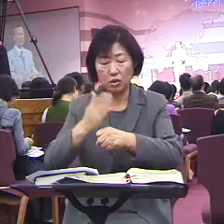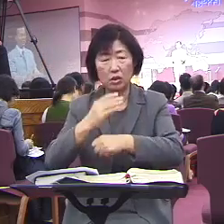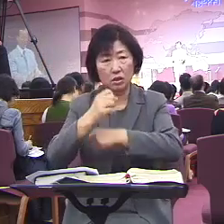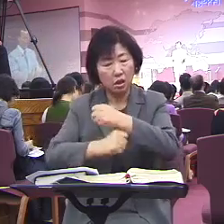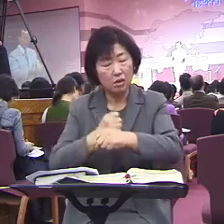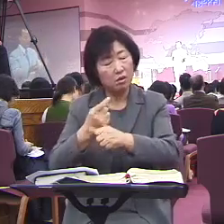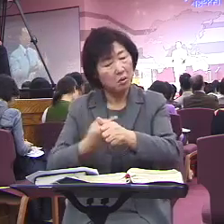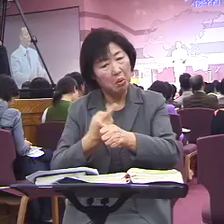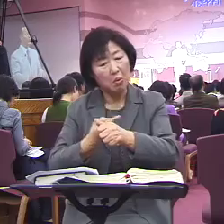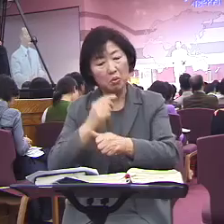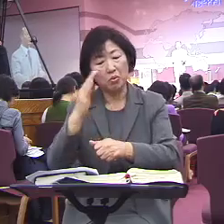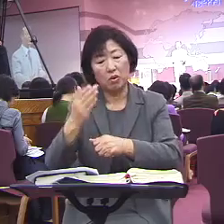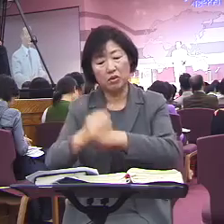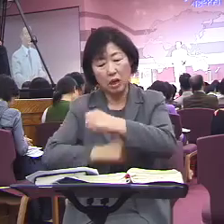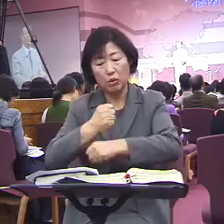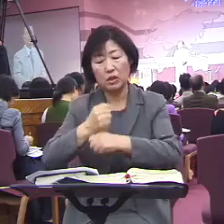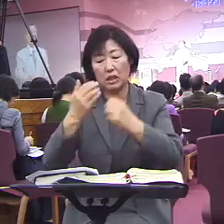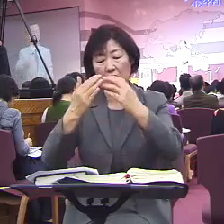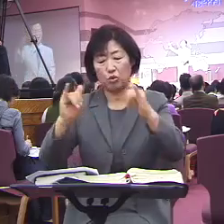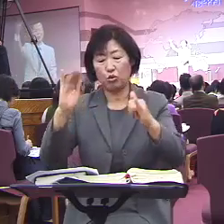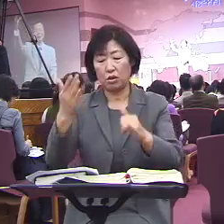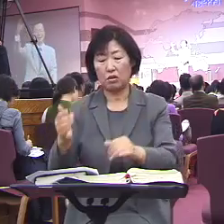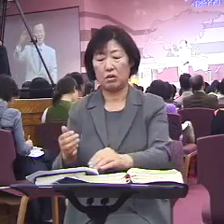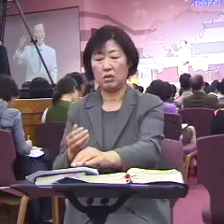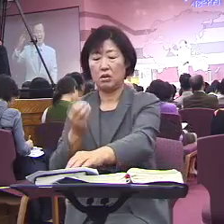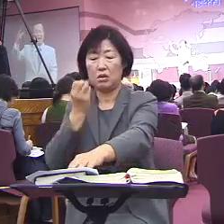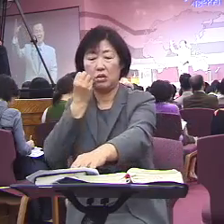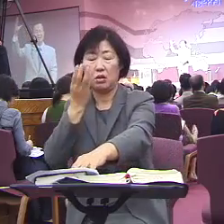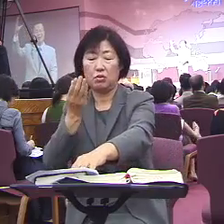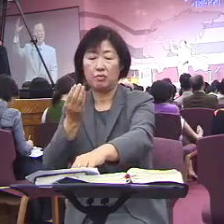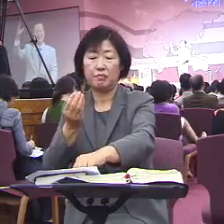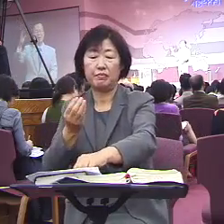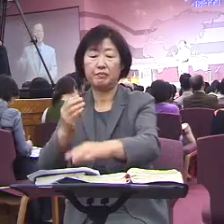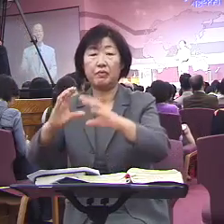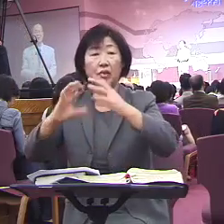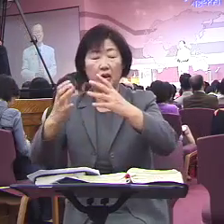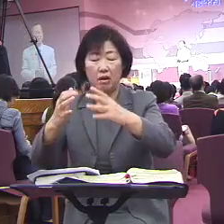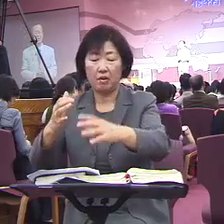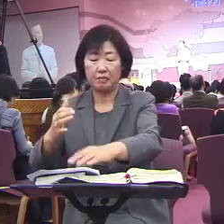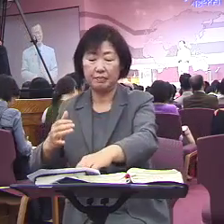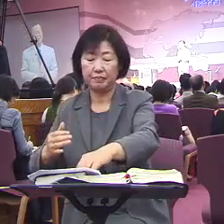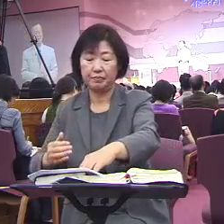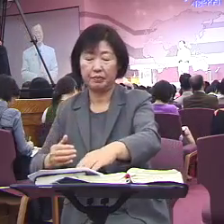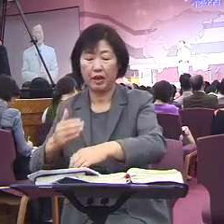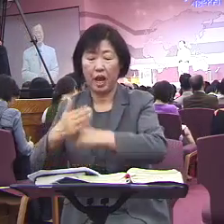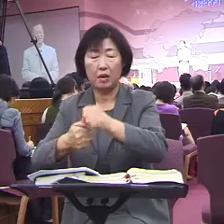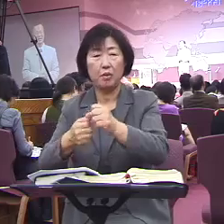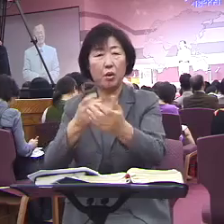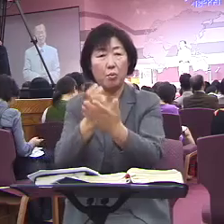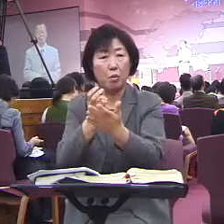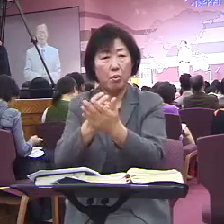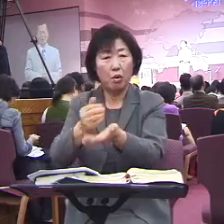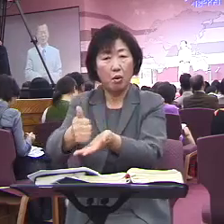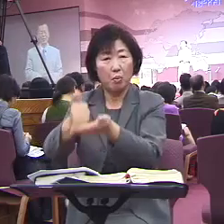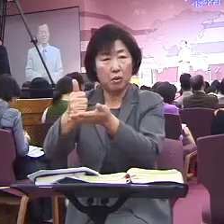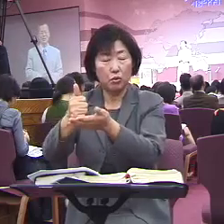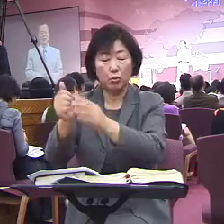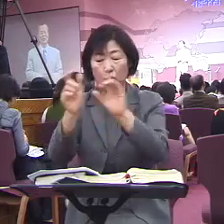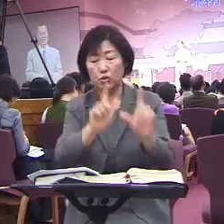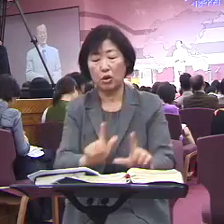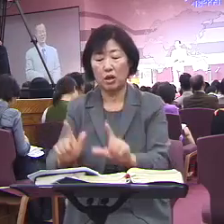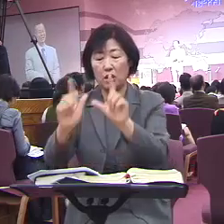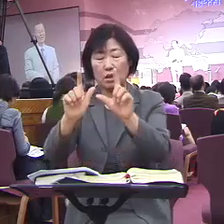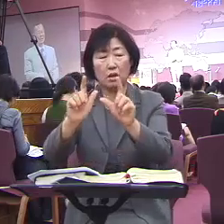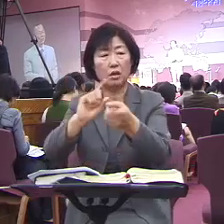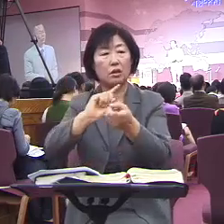자유인이 되었으니 그 자유인으로서 이제는 새로운 나라, 하나님 나라의 법을 받들고 살아야 되는데 그 법은 바로